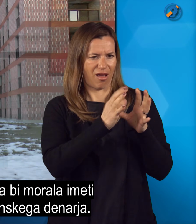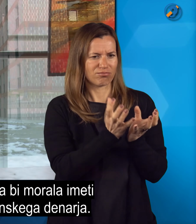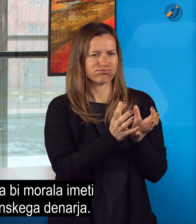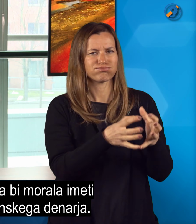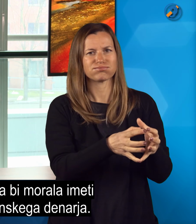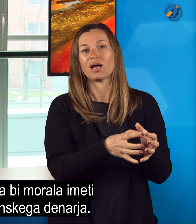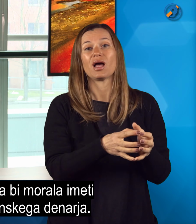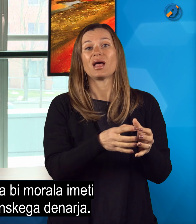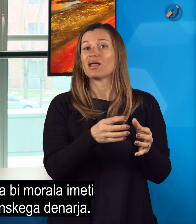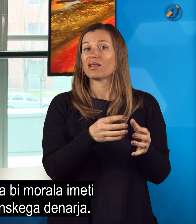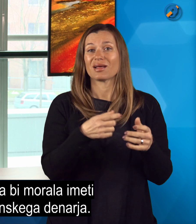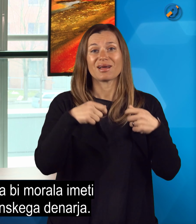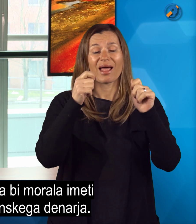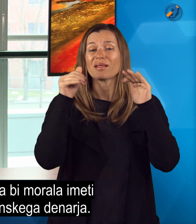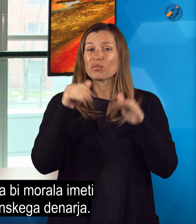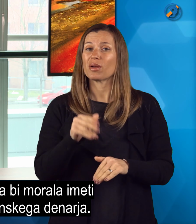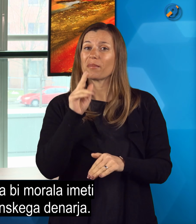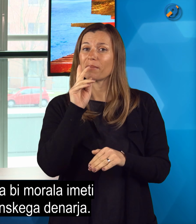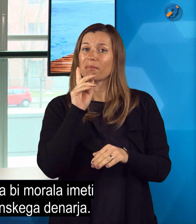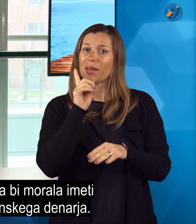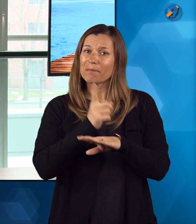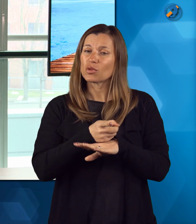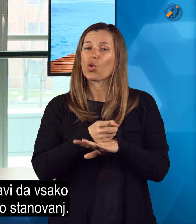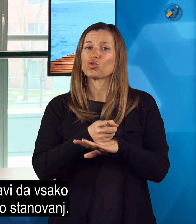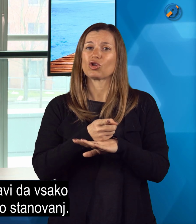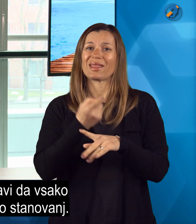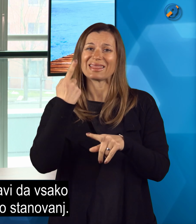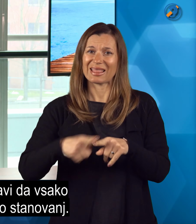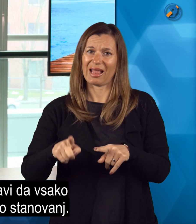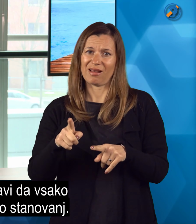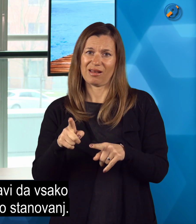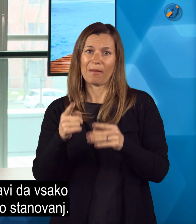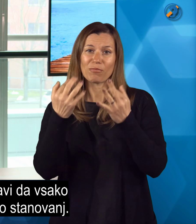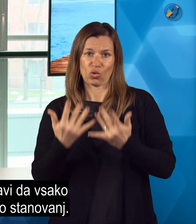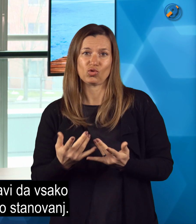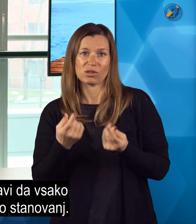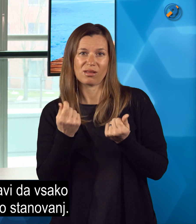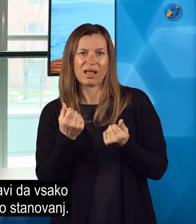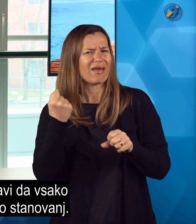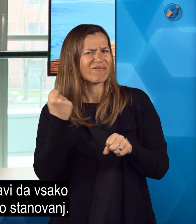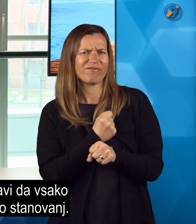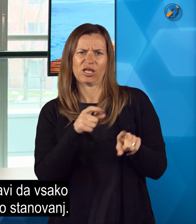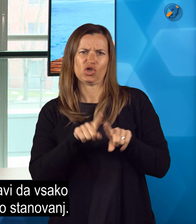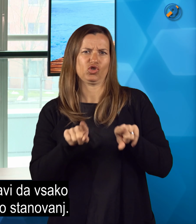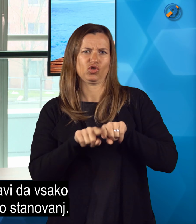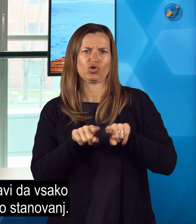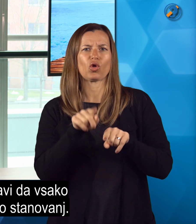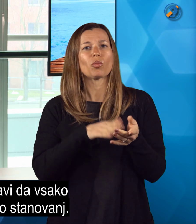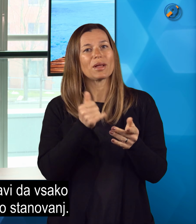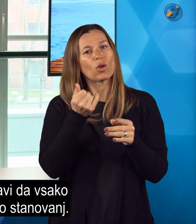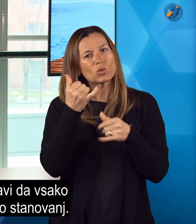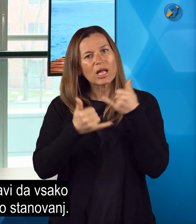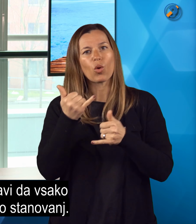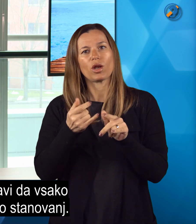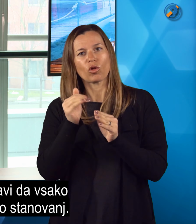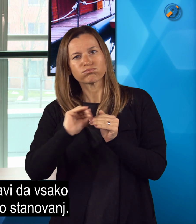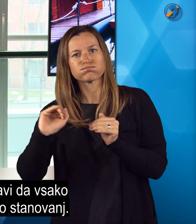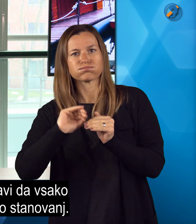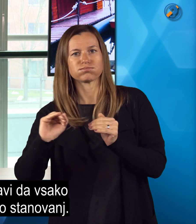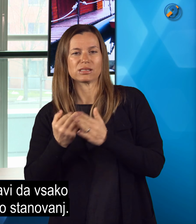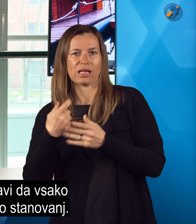morala imeti določen del proračunskega denarja fiksnega, se pravi, da vsako leto gre v